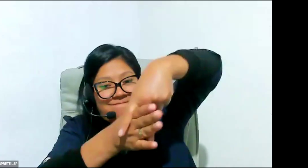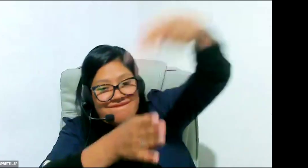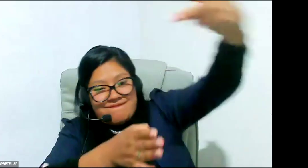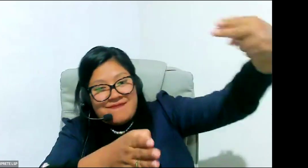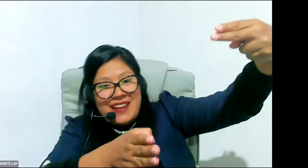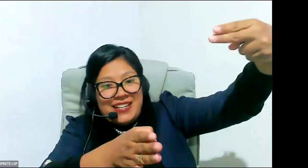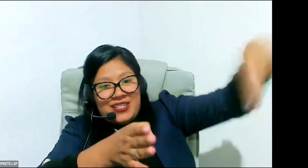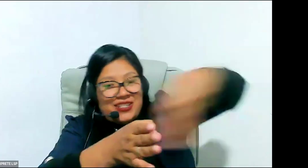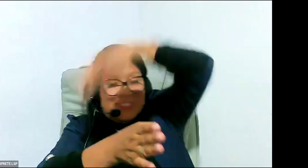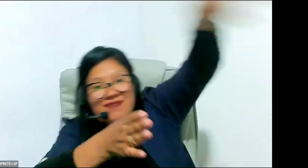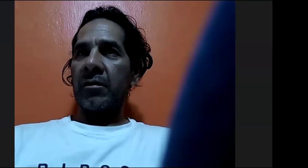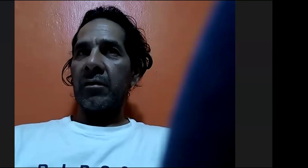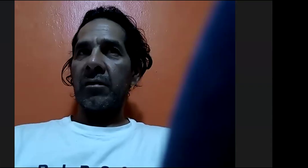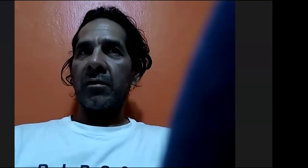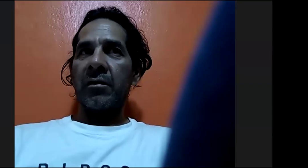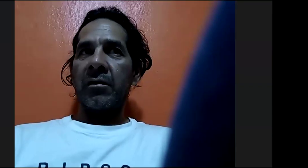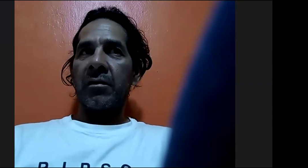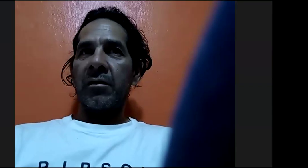H la